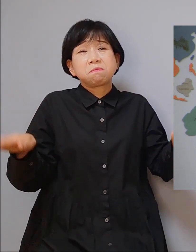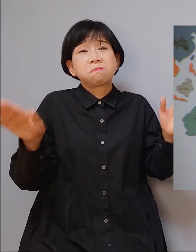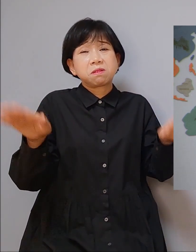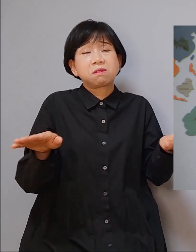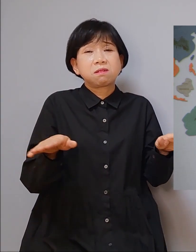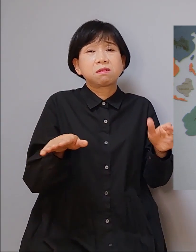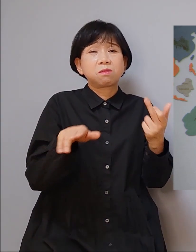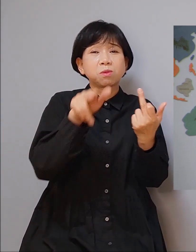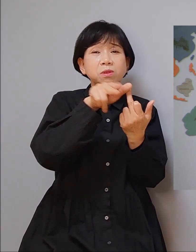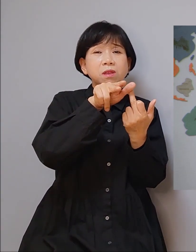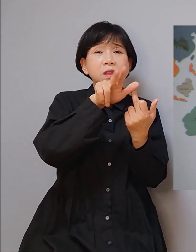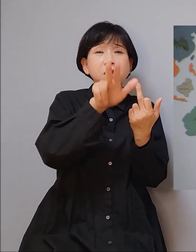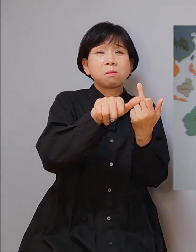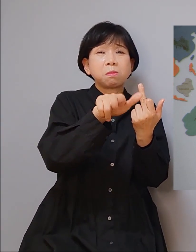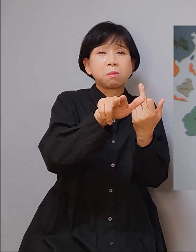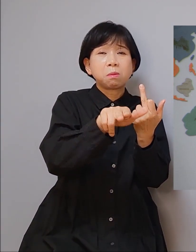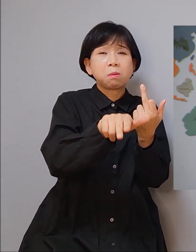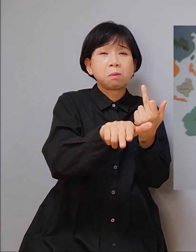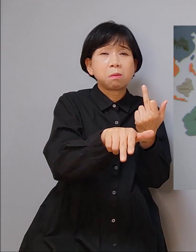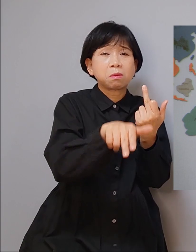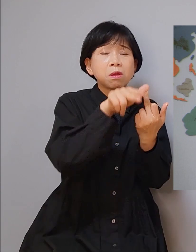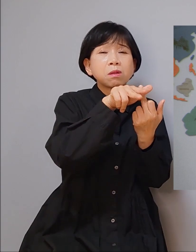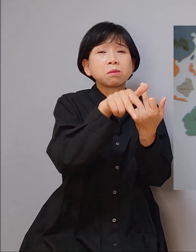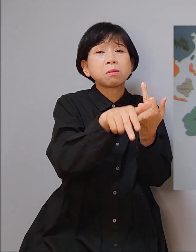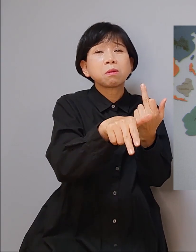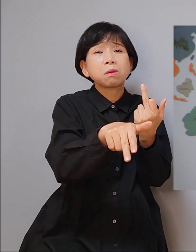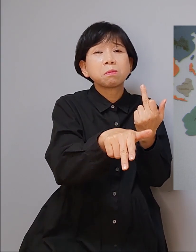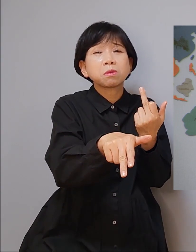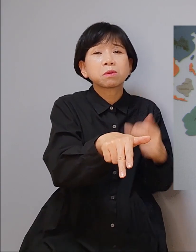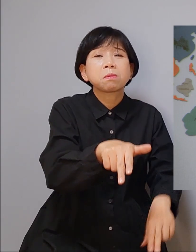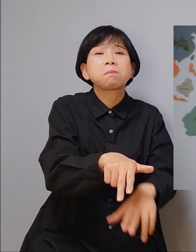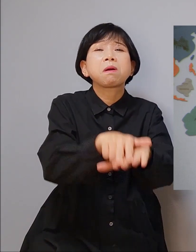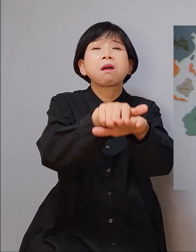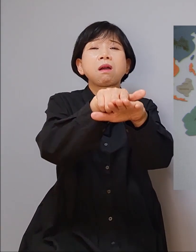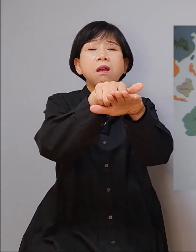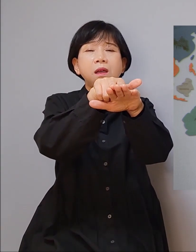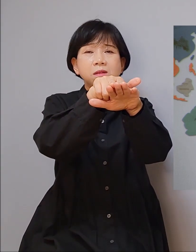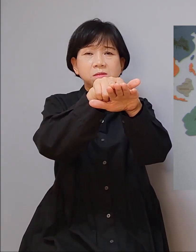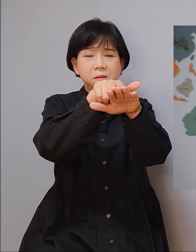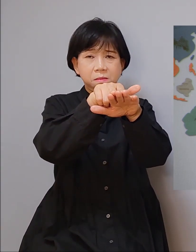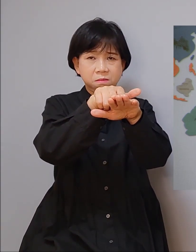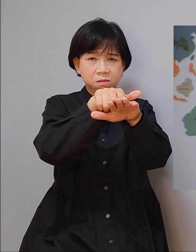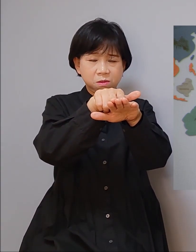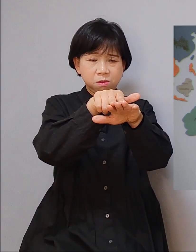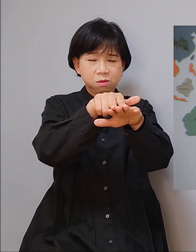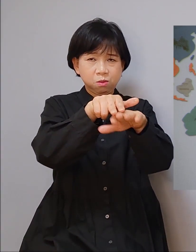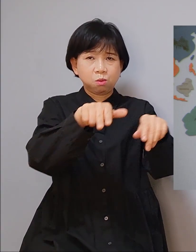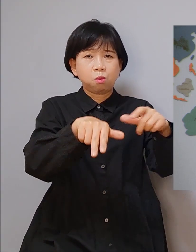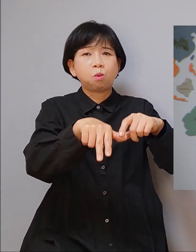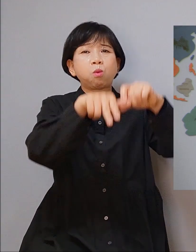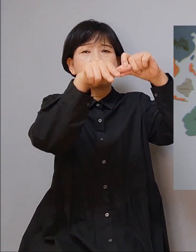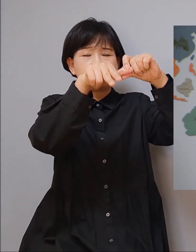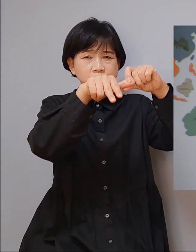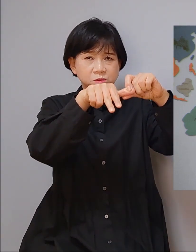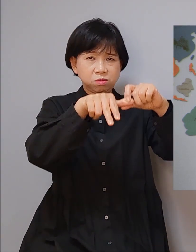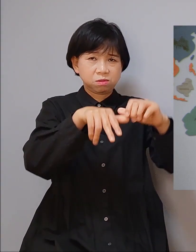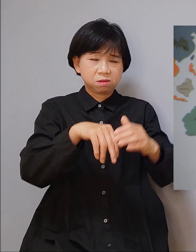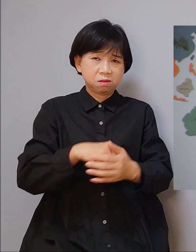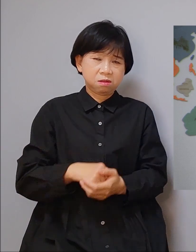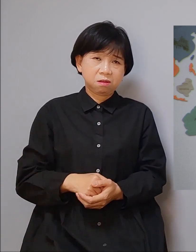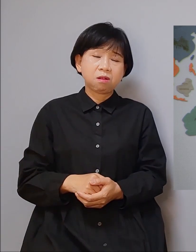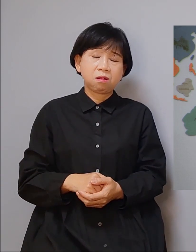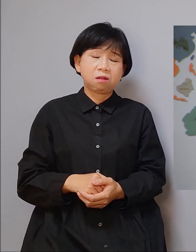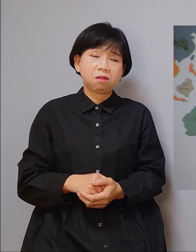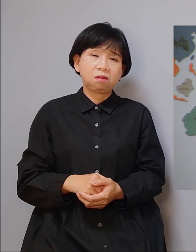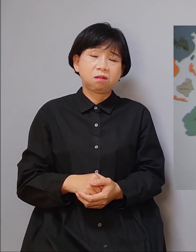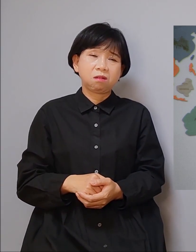기다렸다가 어미가 쏜살같이 따라 내려가 새끼를 발톱으로 잡거나 날개로